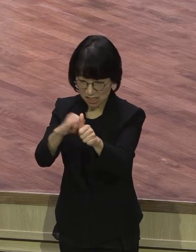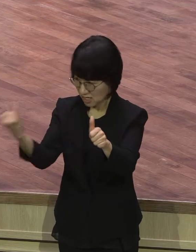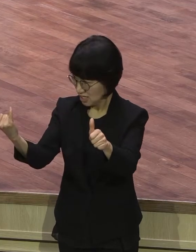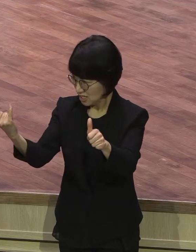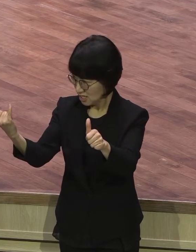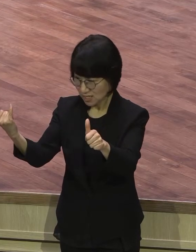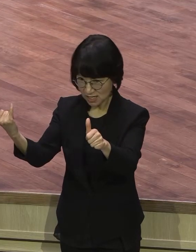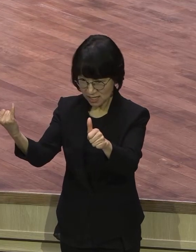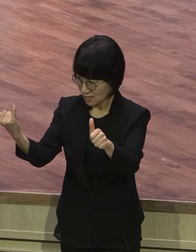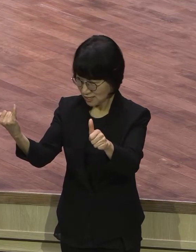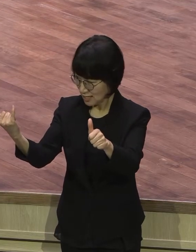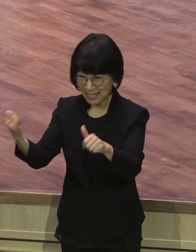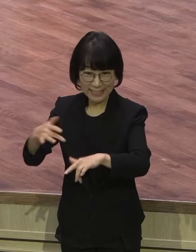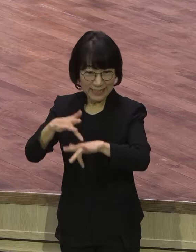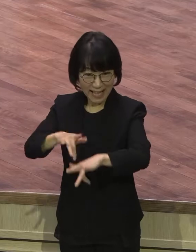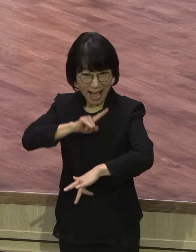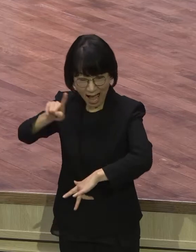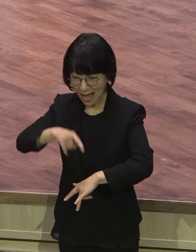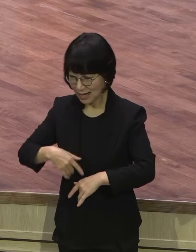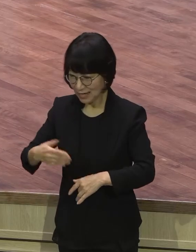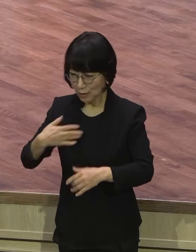사탄아 우리 집 사람 다 나가라 그랬대요.